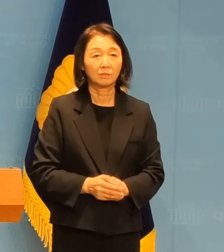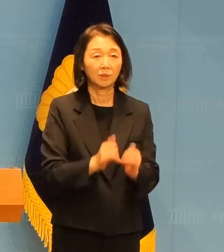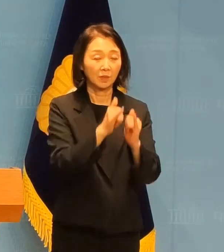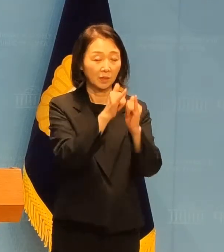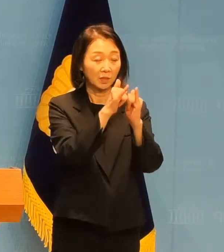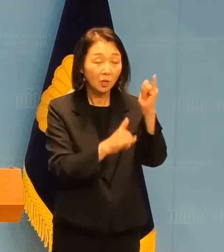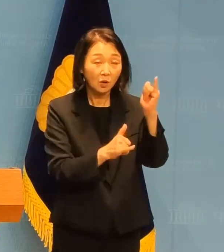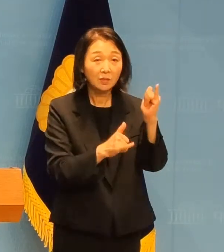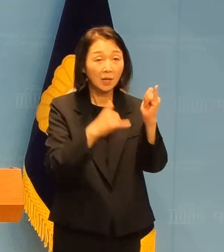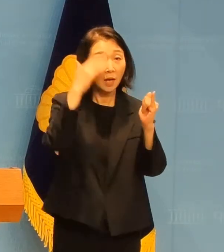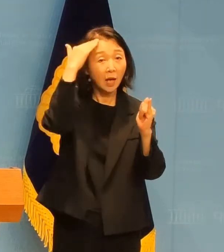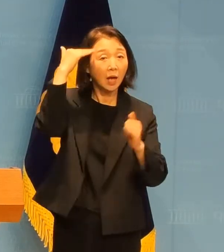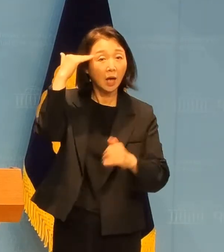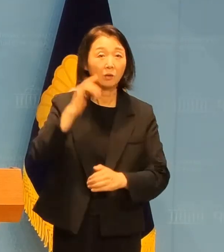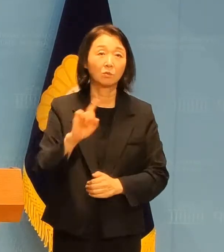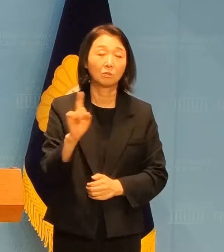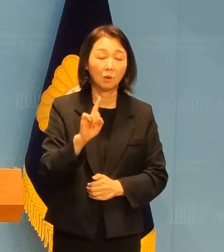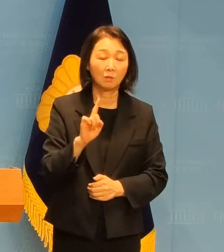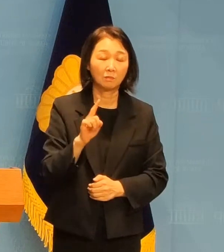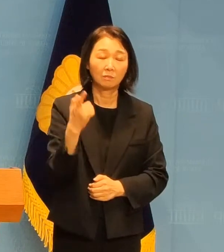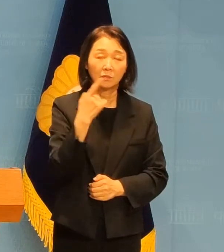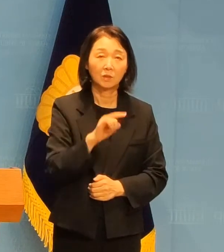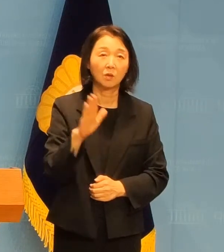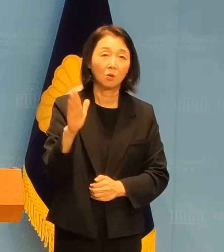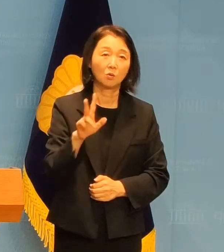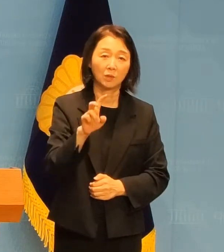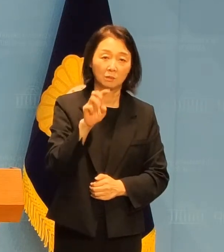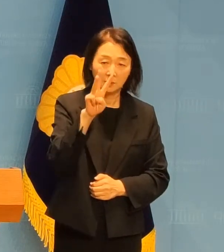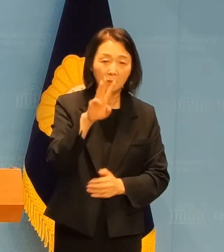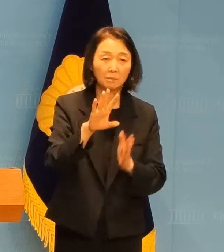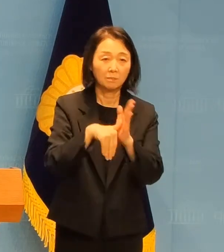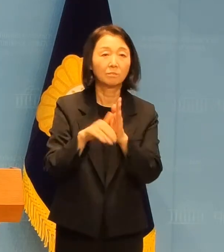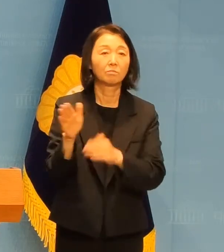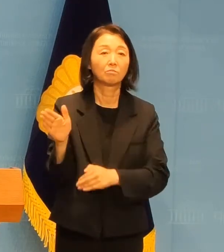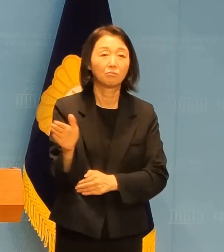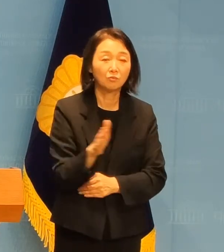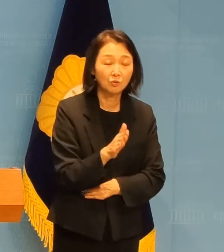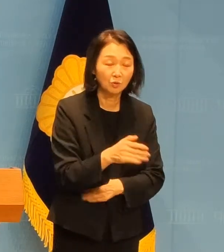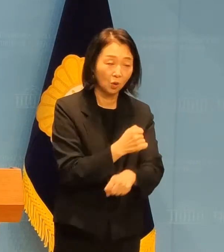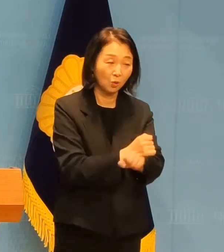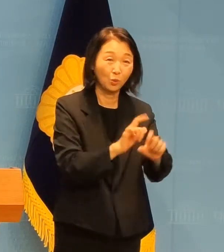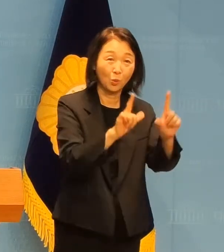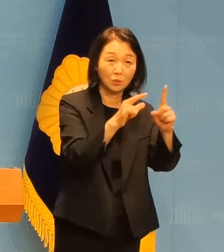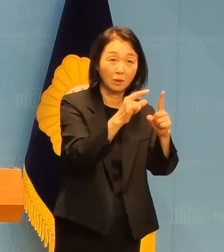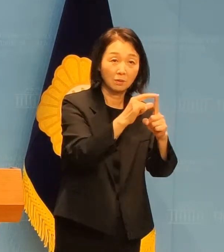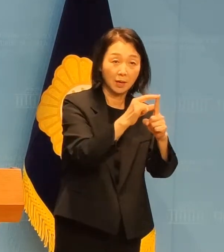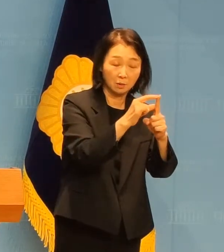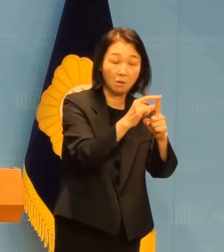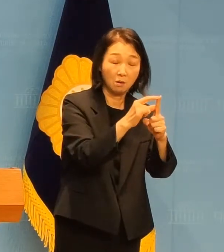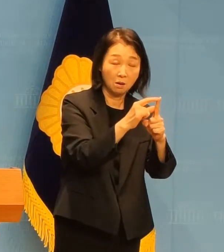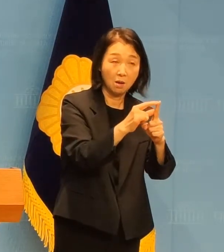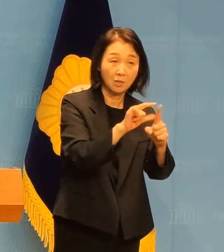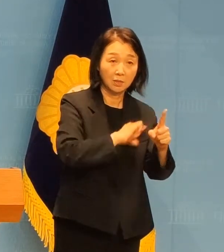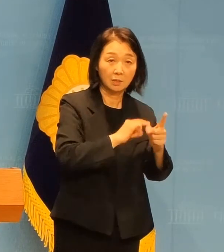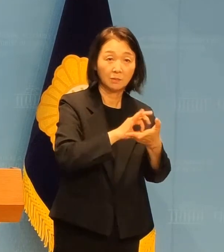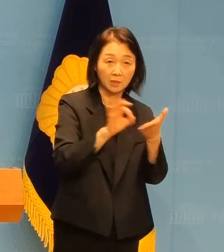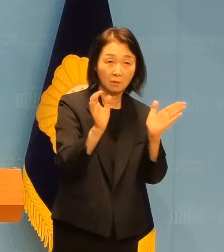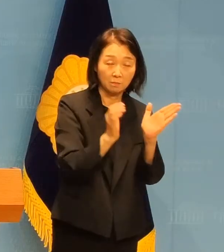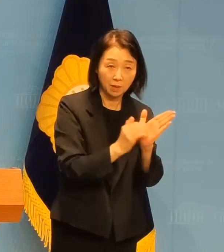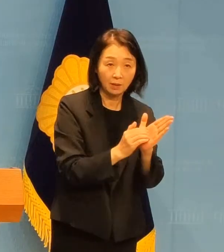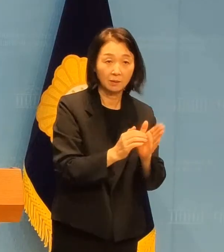역사적으로 우리나라는 지난 1923년부터 노동절 명칭을 사용해